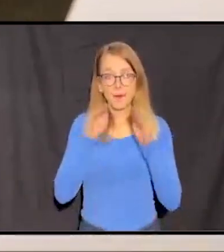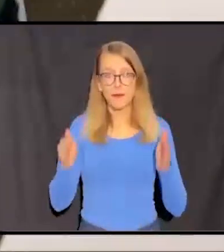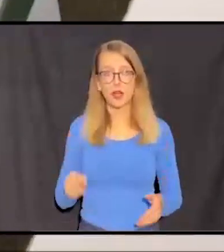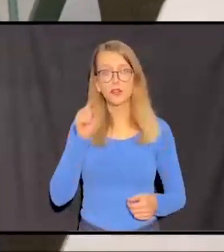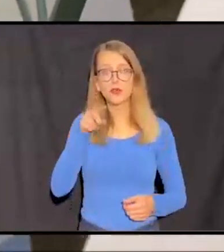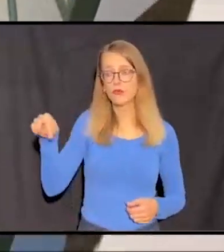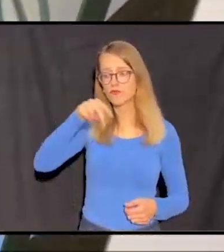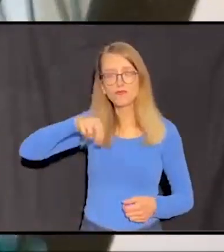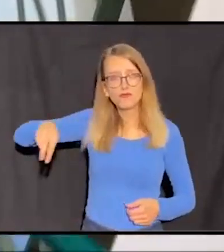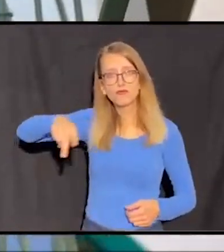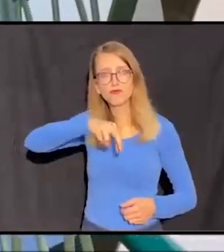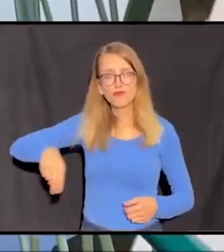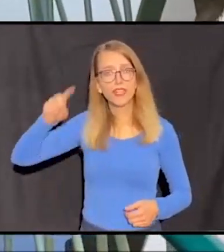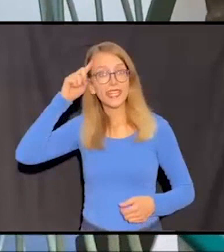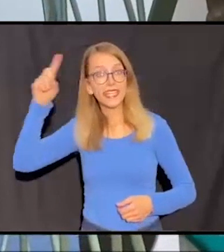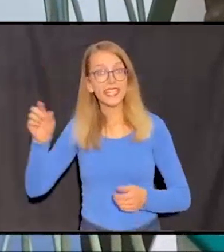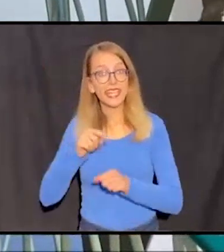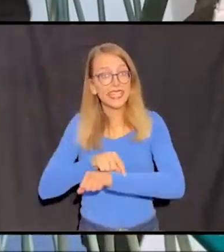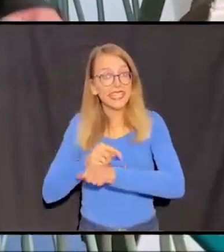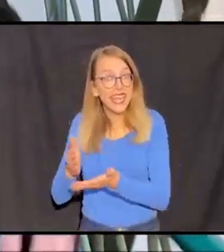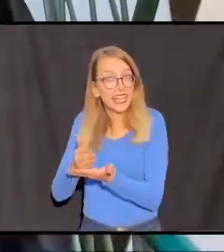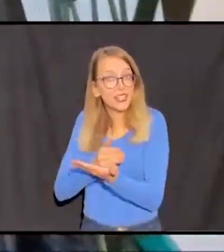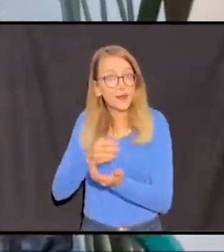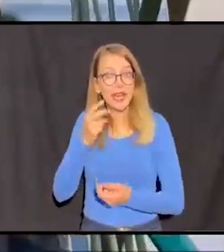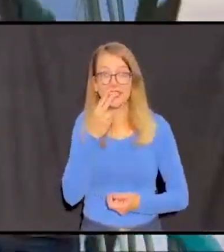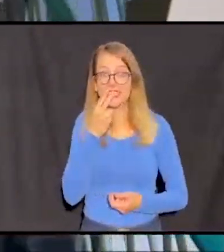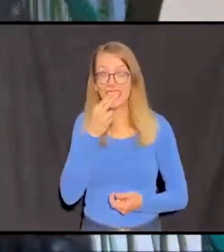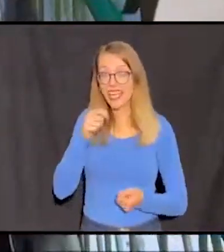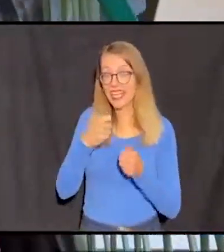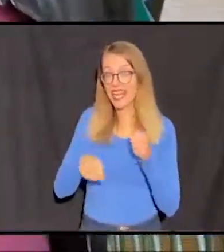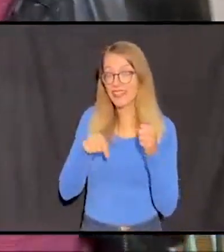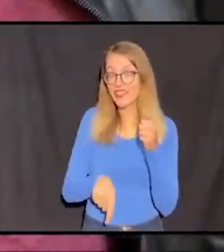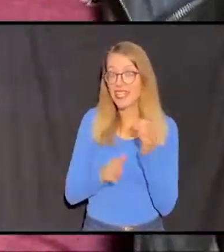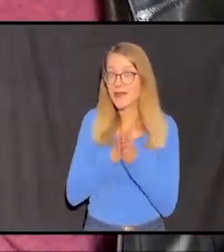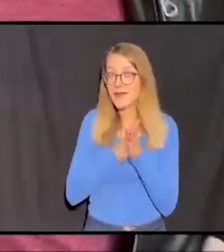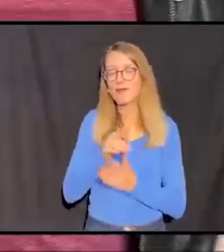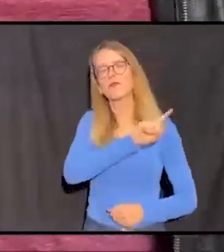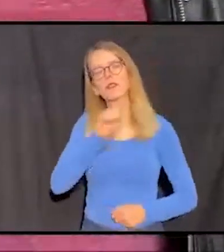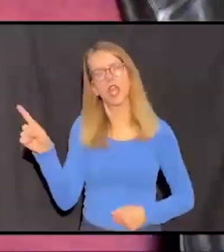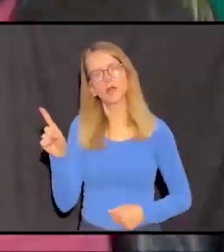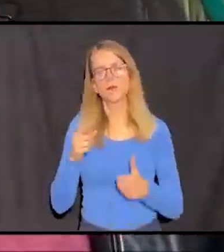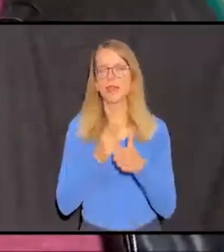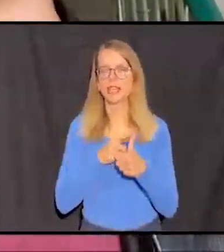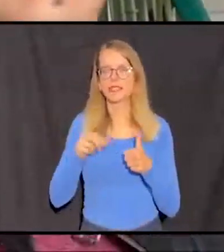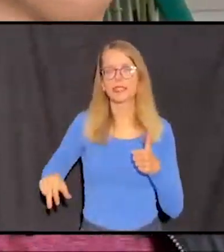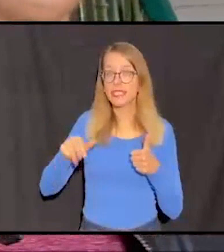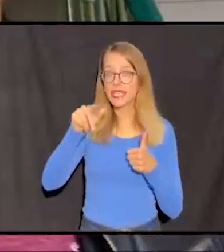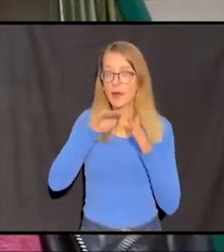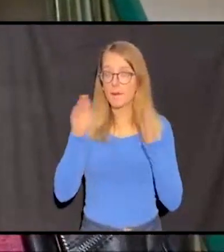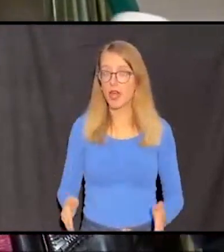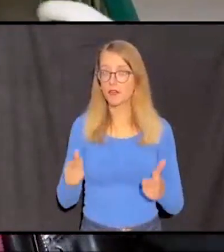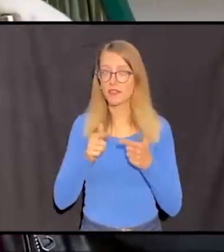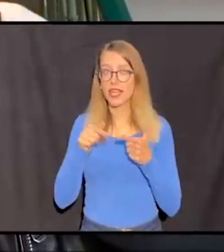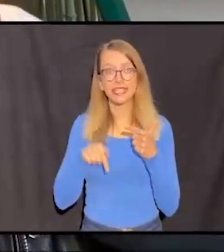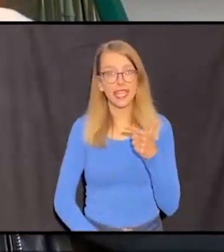wenn sie jetzt für eine gute idee halten ihre zigarette schon im treppenhaus anzuzünden und wertvolle zeit zu sparen dann vergessen die es